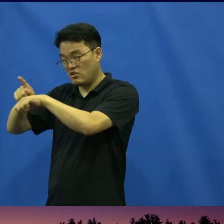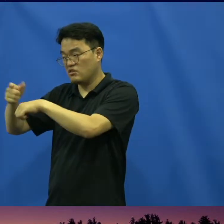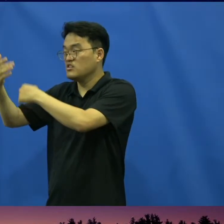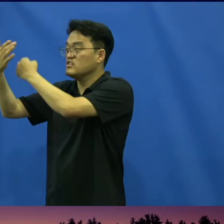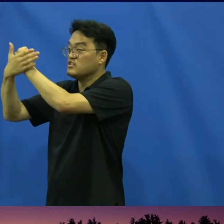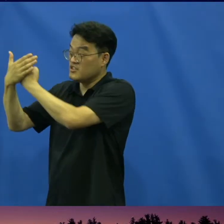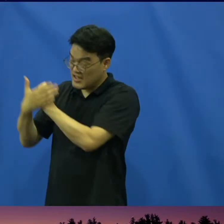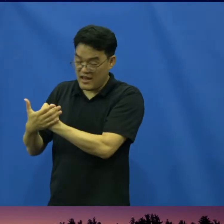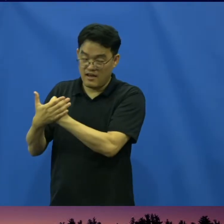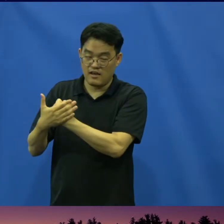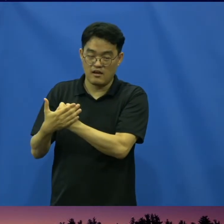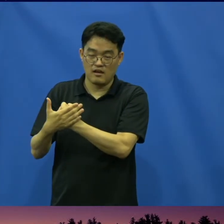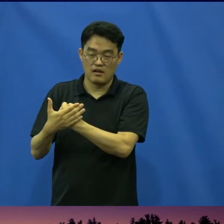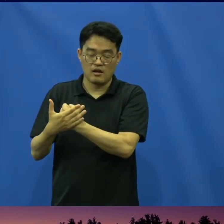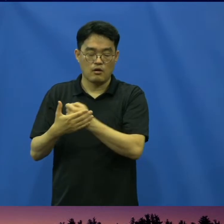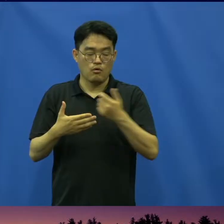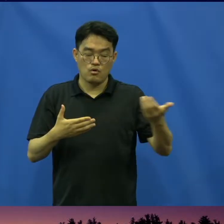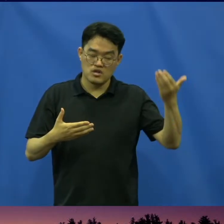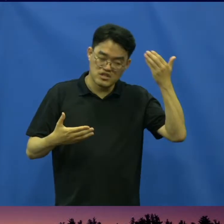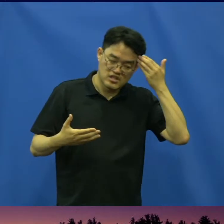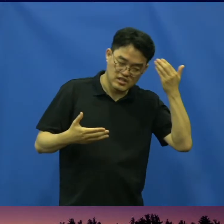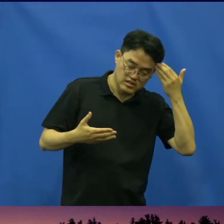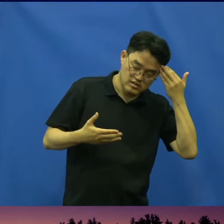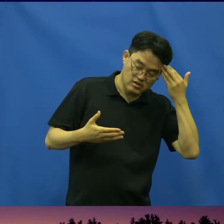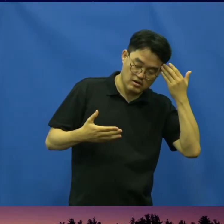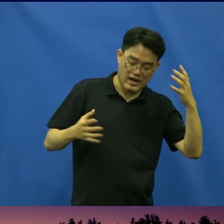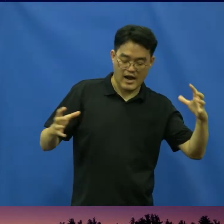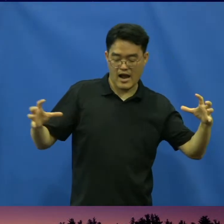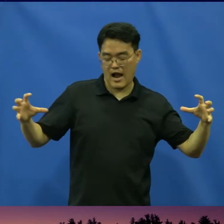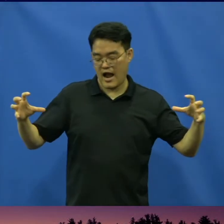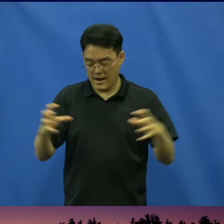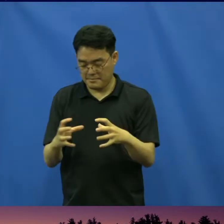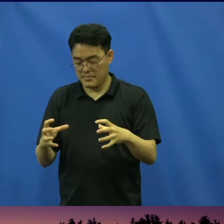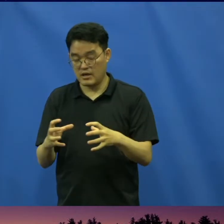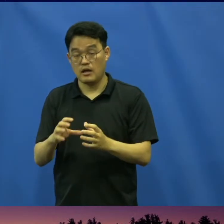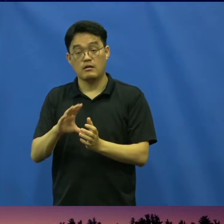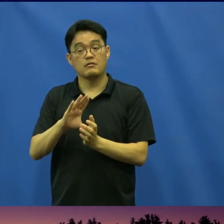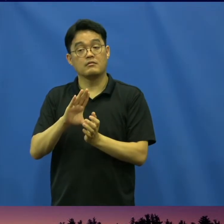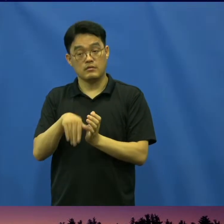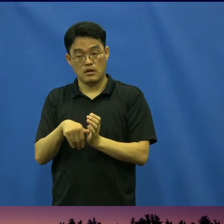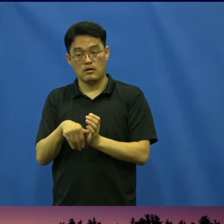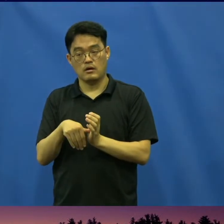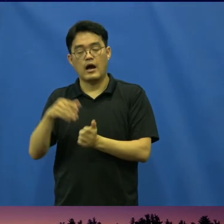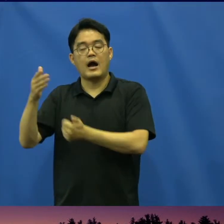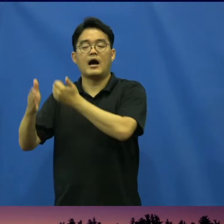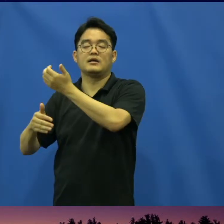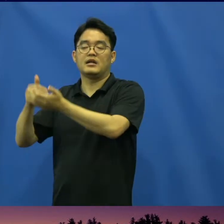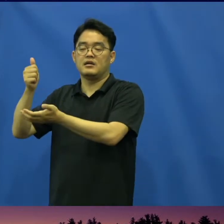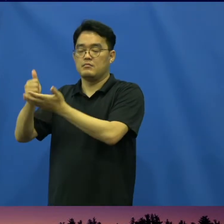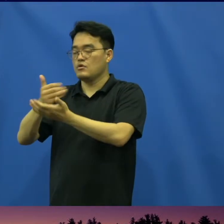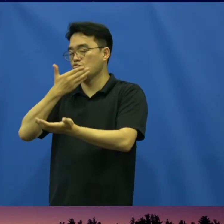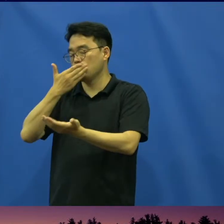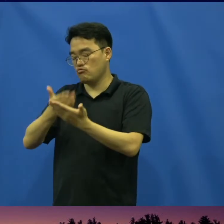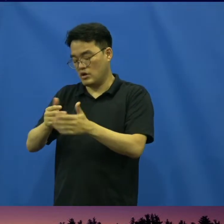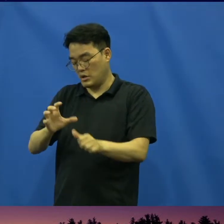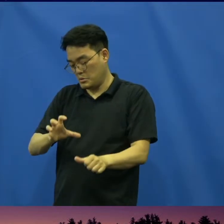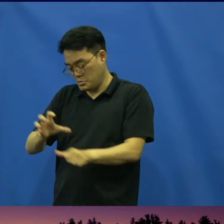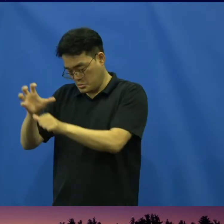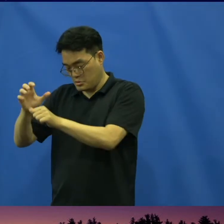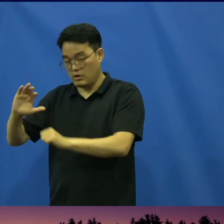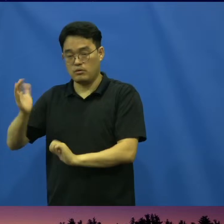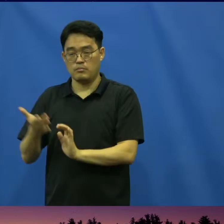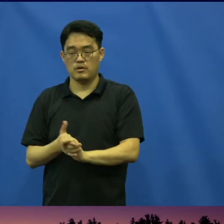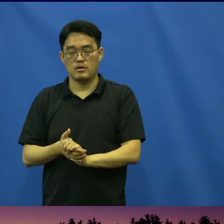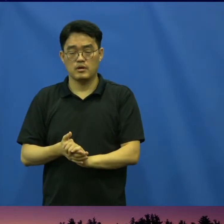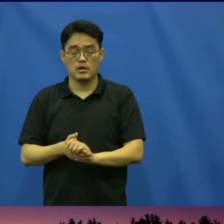하나님의 은혜를 받아야 돼요. 성령 충만함을 받으면 나의 지성에 날개를 다는 거예요. 여러분 우리 정부동부 우리 청년들이